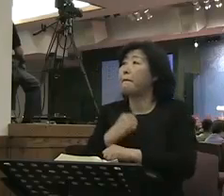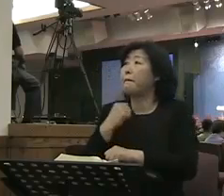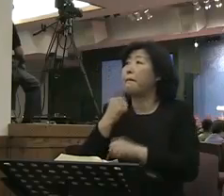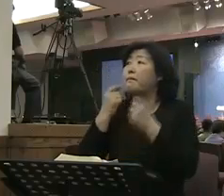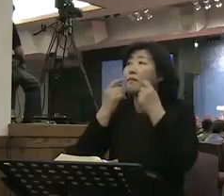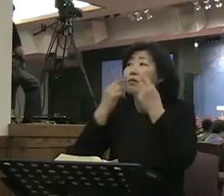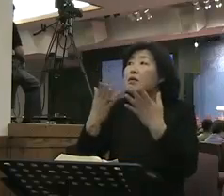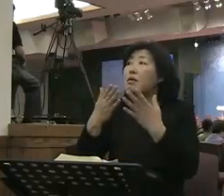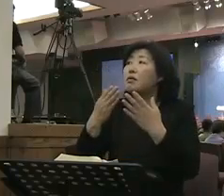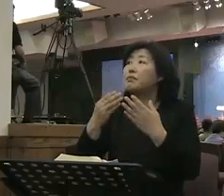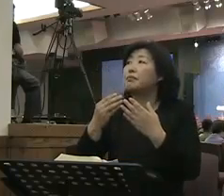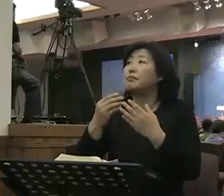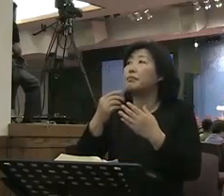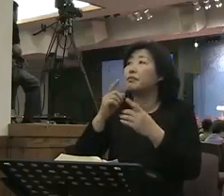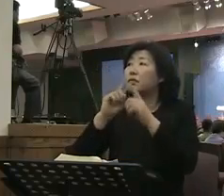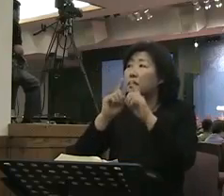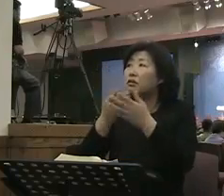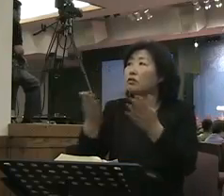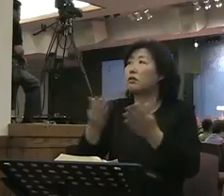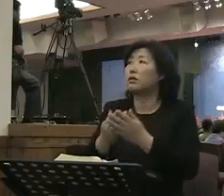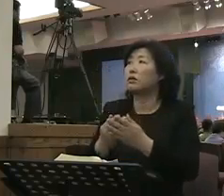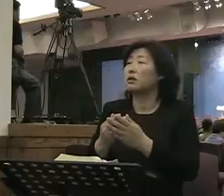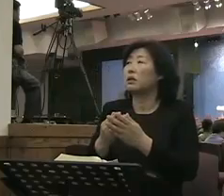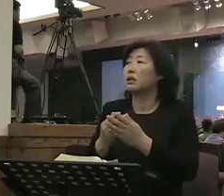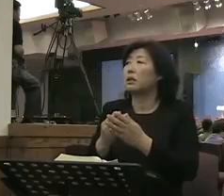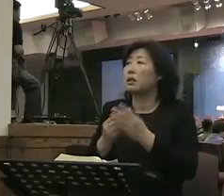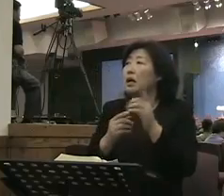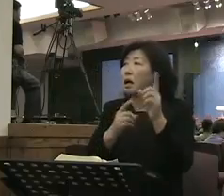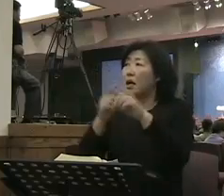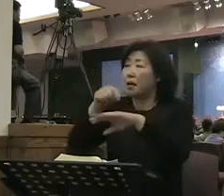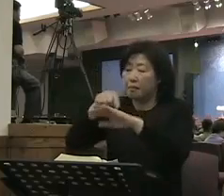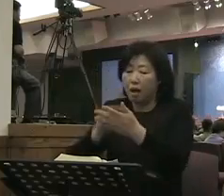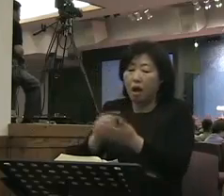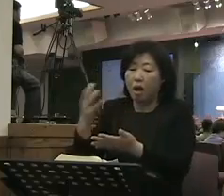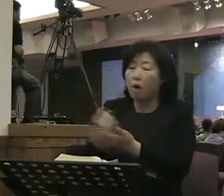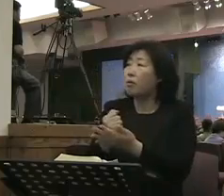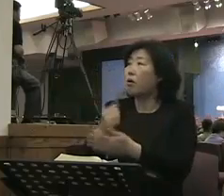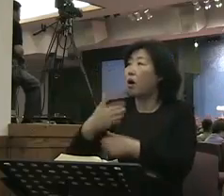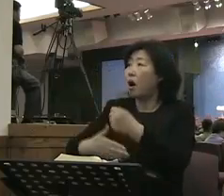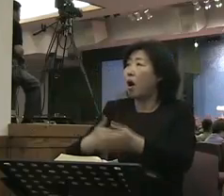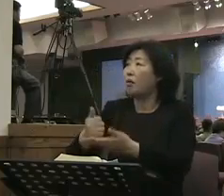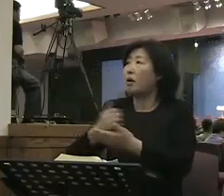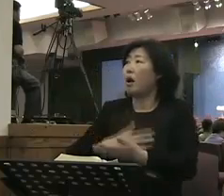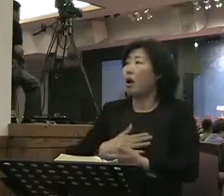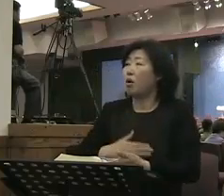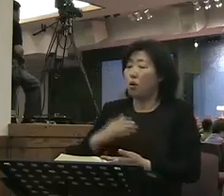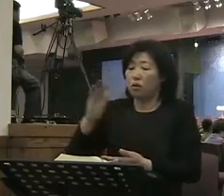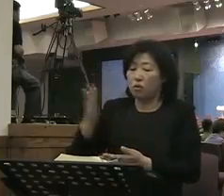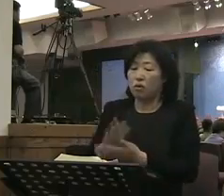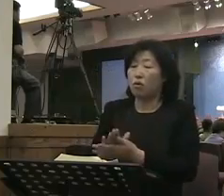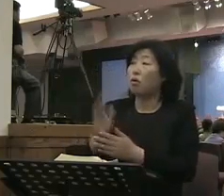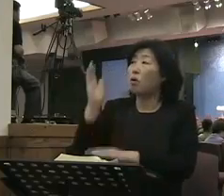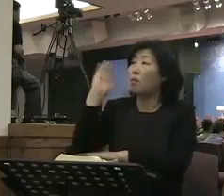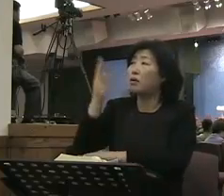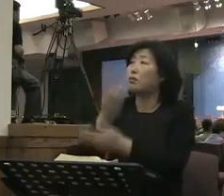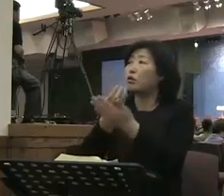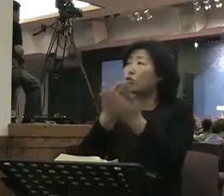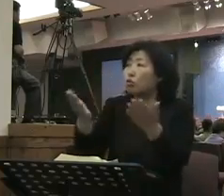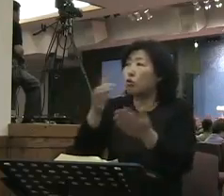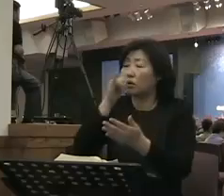터이니 그때야 비로소 그들은 일심으로 하나된 마음으로 하나님을 알게 되리라고 말씀해 주시고